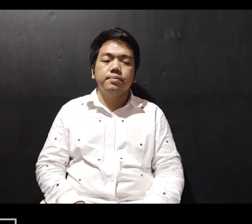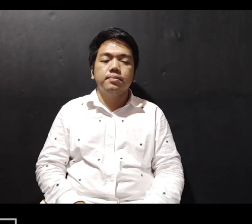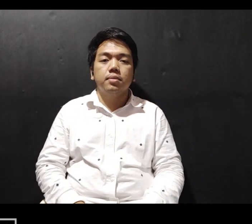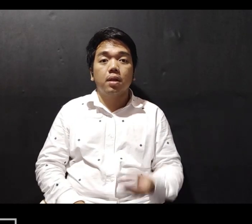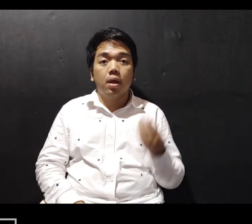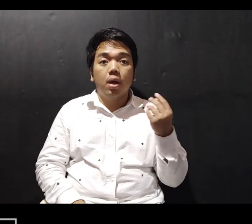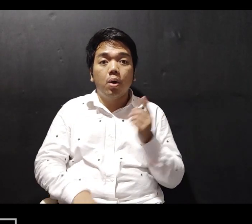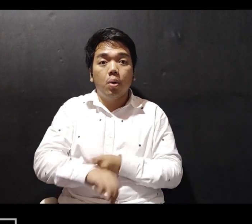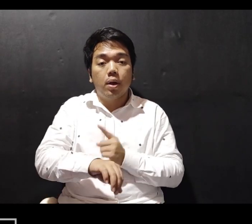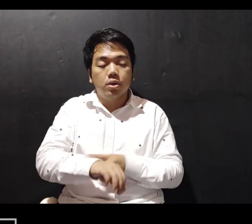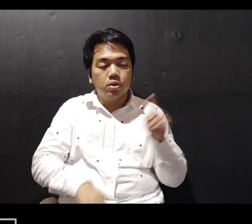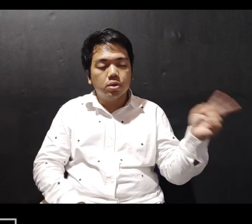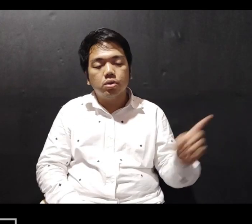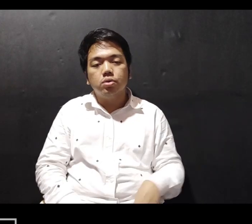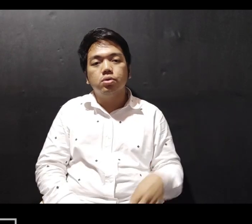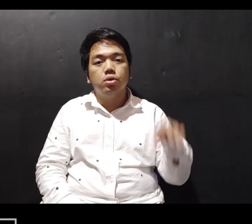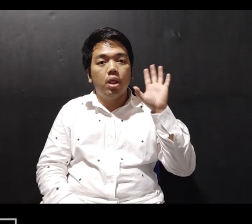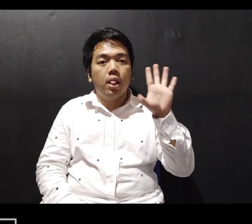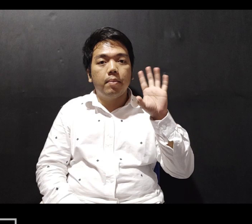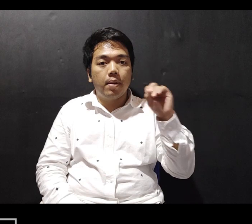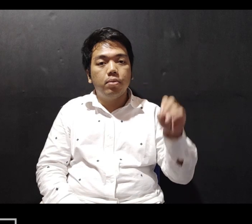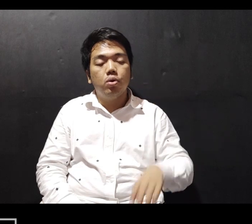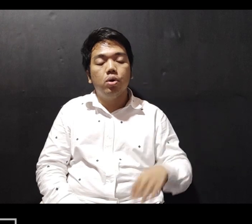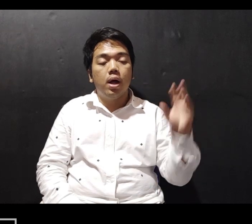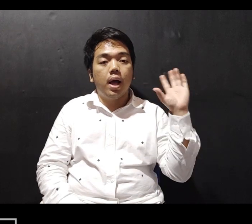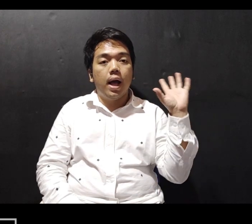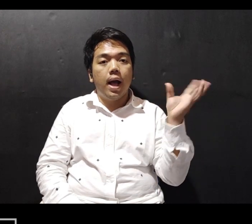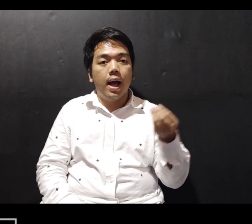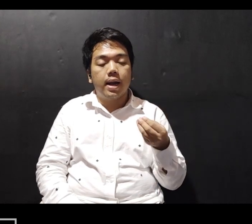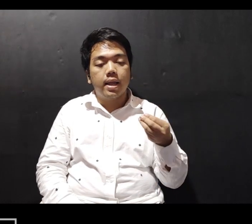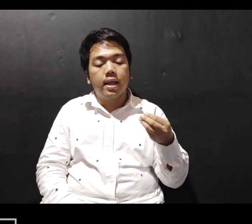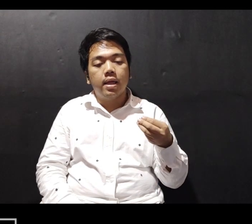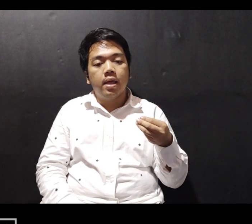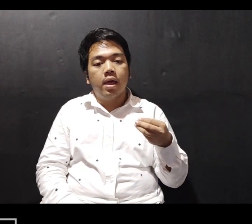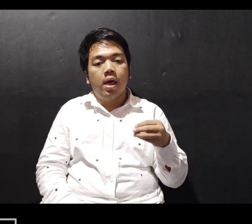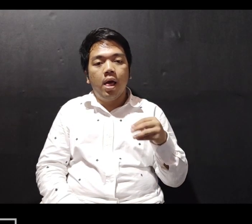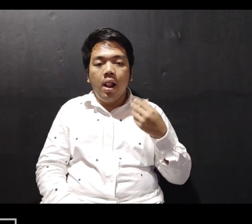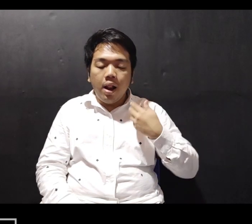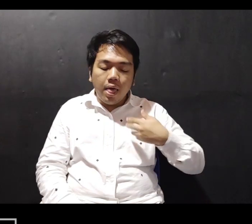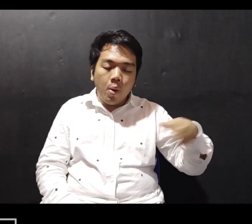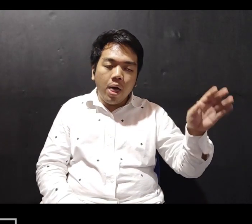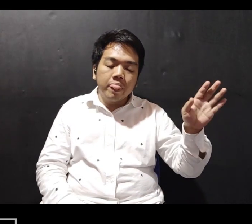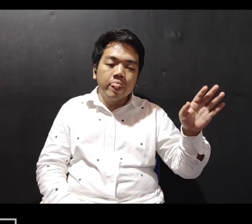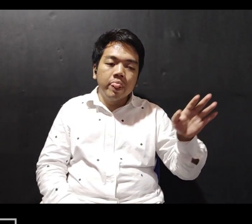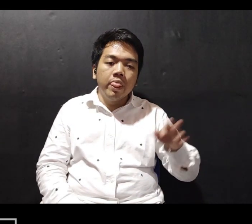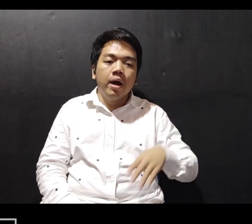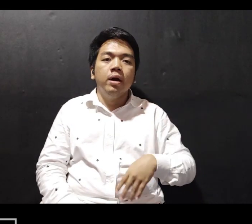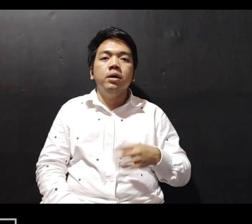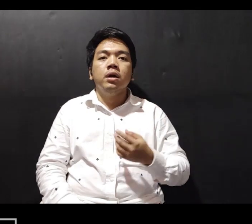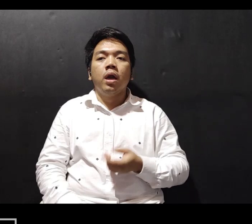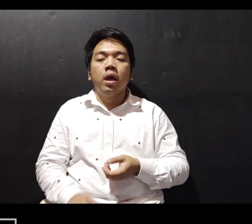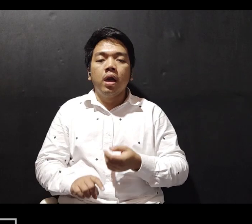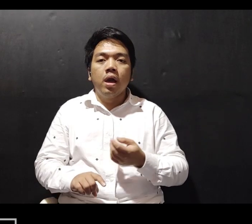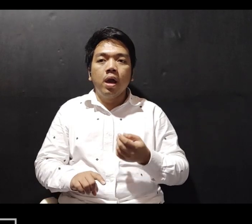Pada saat itu 50 hari telah lewat sejak kebangkitan Tuhan Yesus. 10 hari telah lewat sejak Yesus